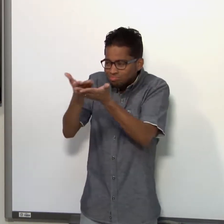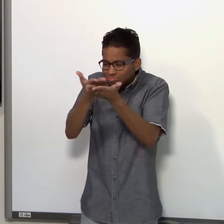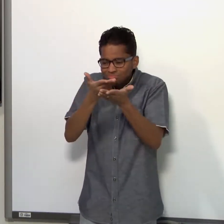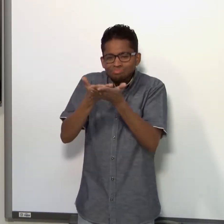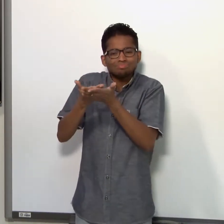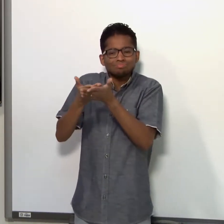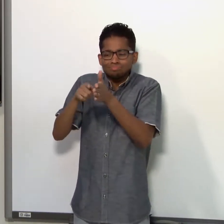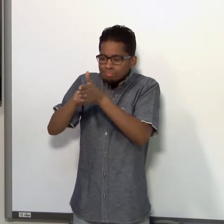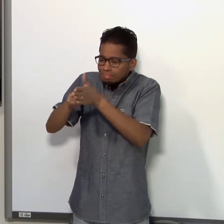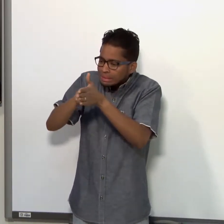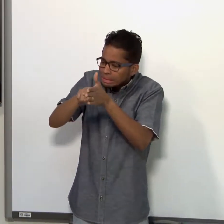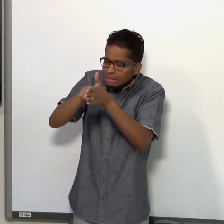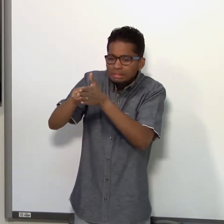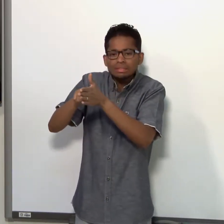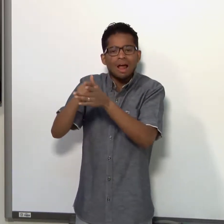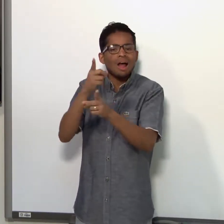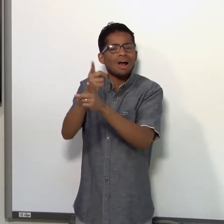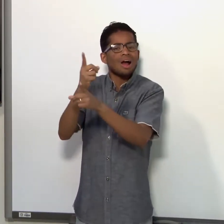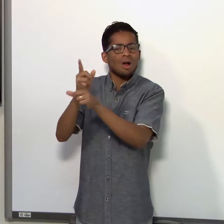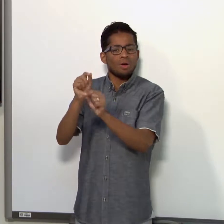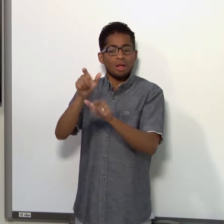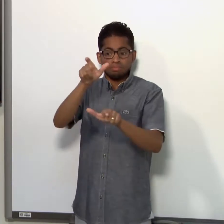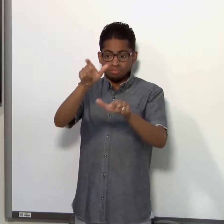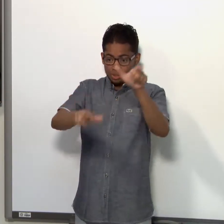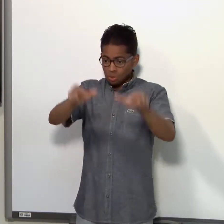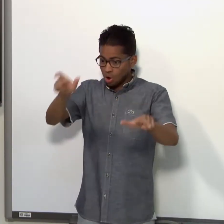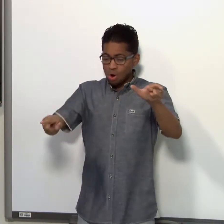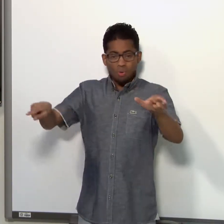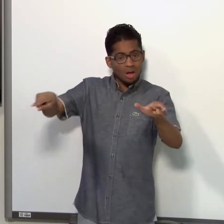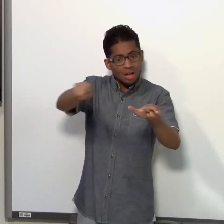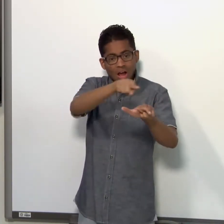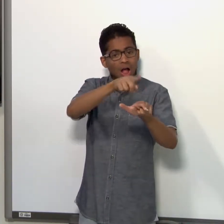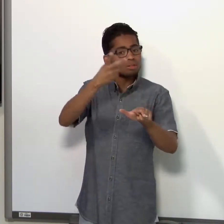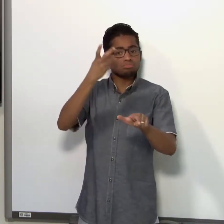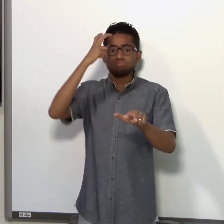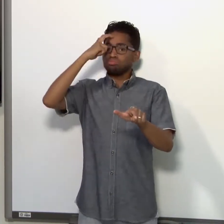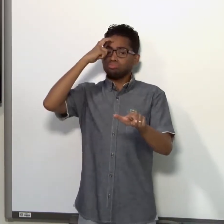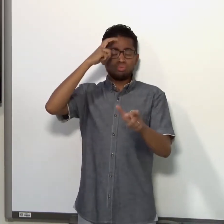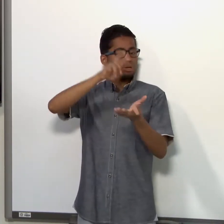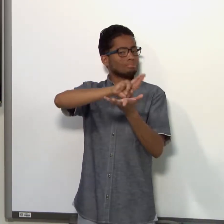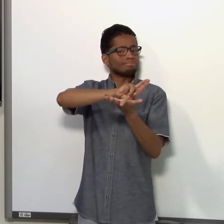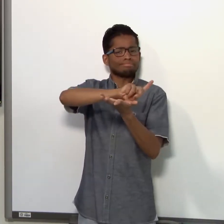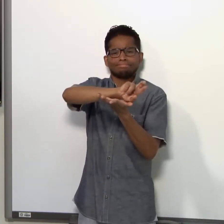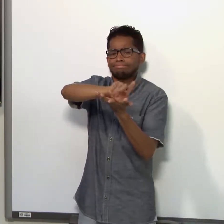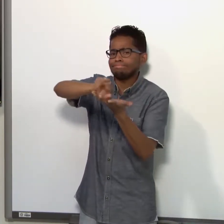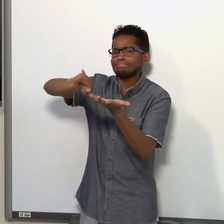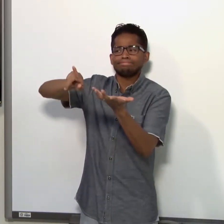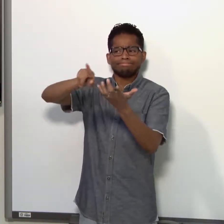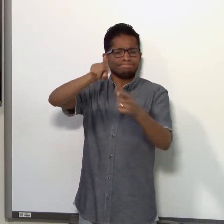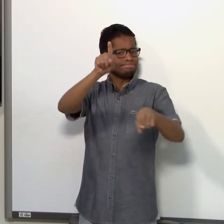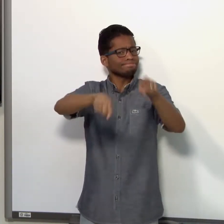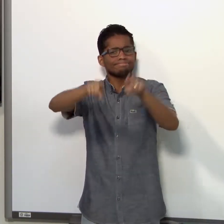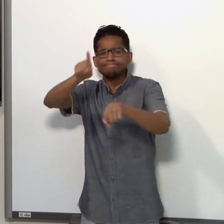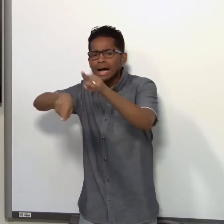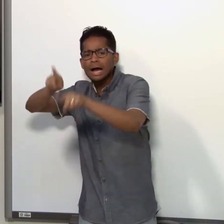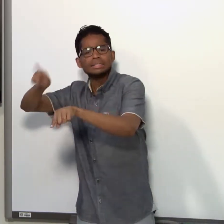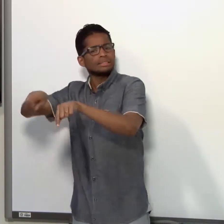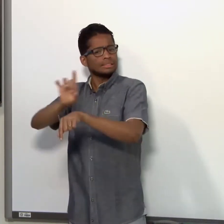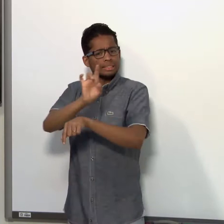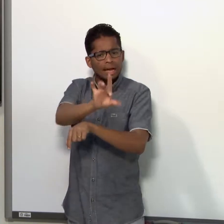E o que seria? Bom, estudos, pesquisas descobriram que as